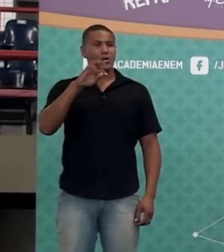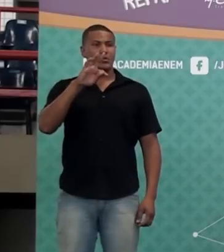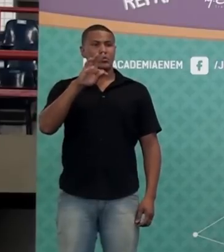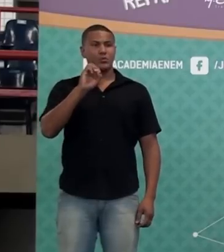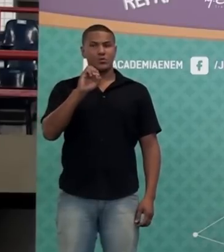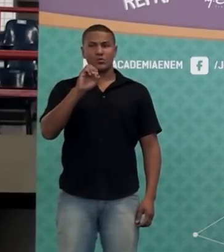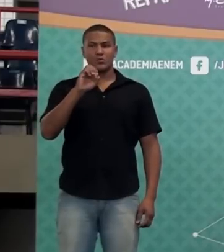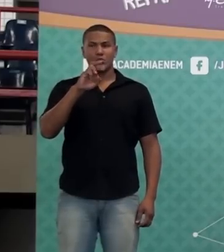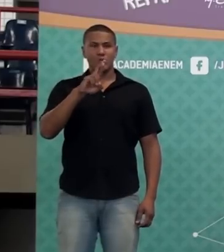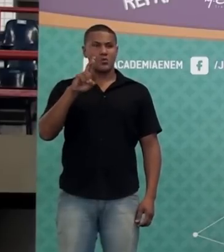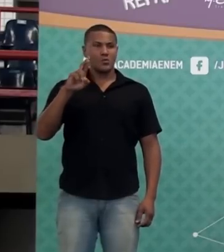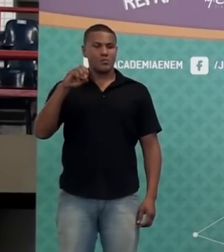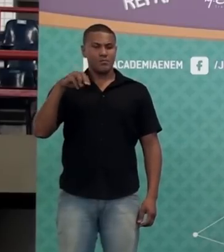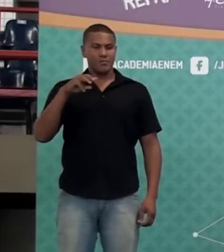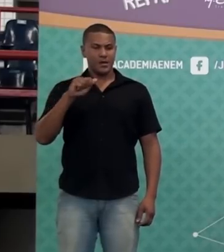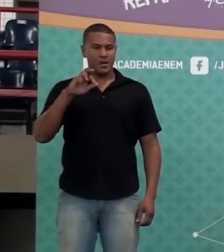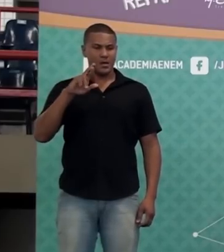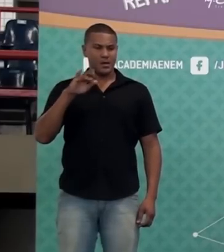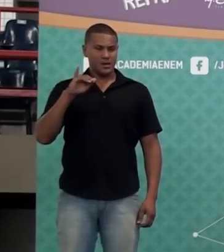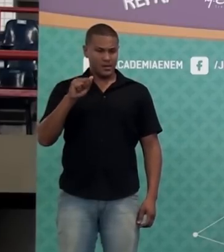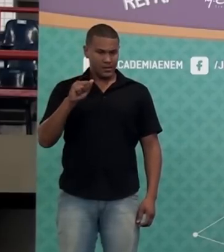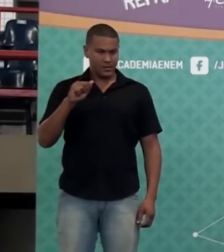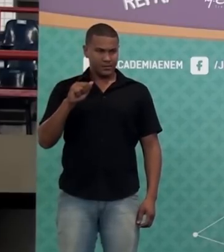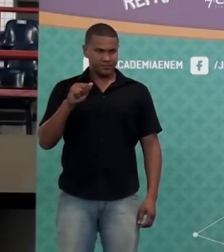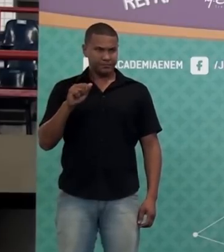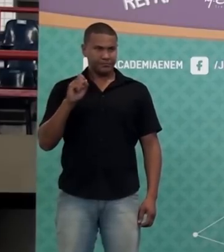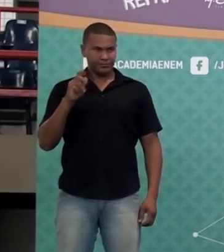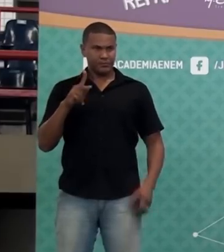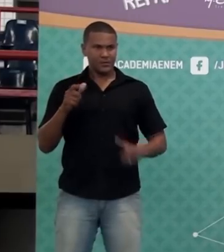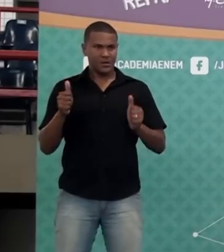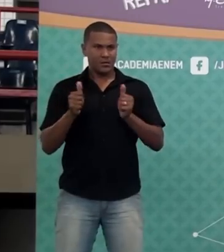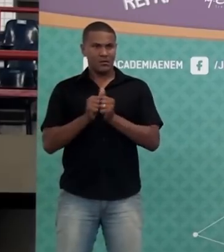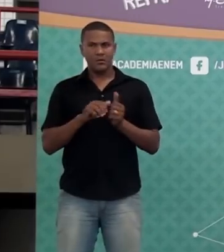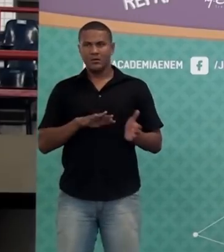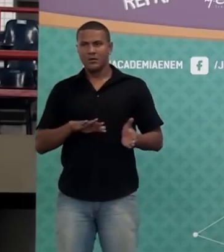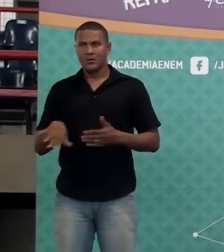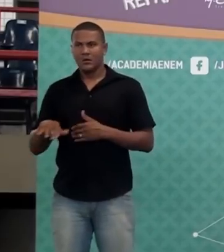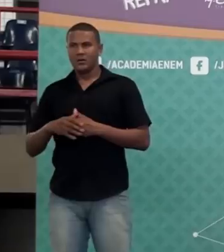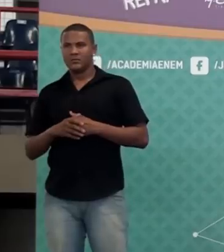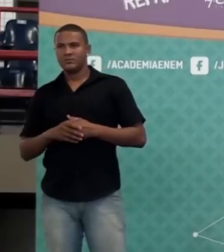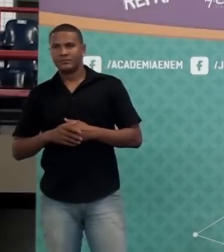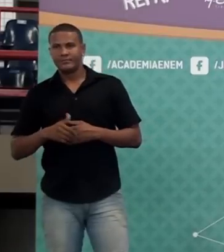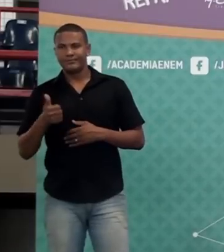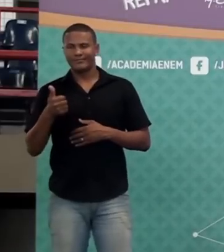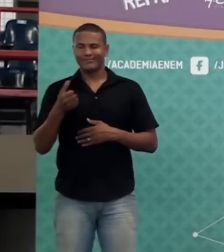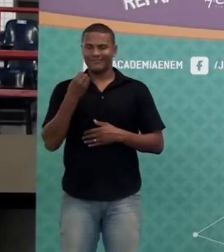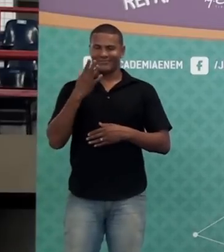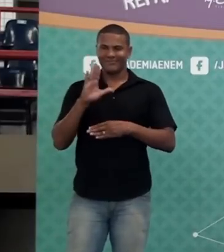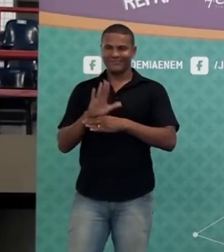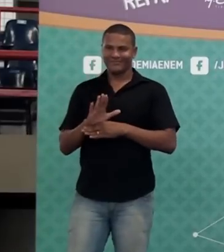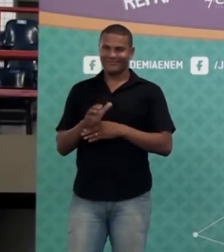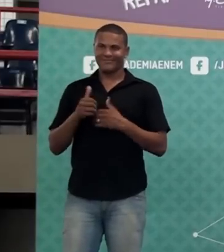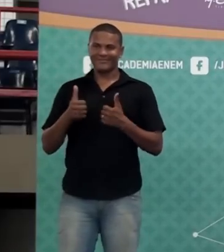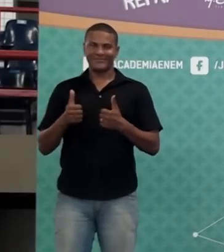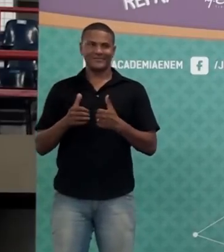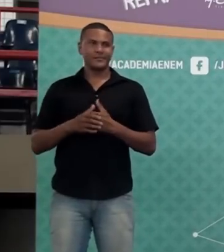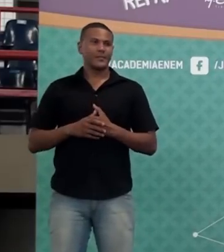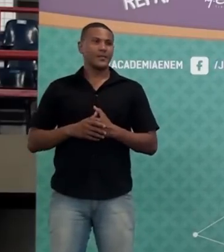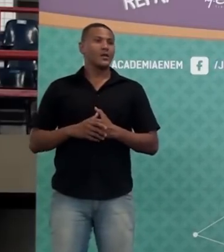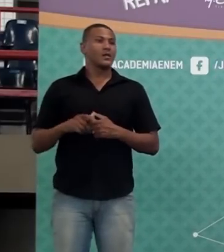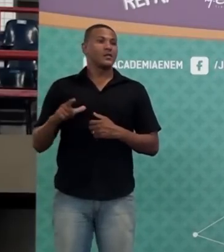romaria começa em S, tá? Outra palavra que eu não botei exemplo aí com o S. Se eu dissesse, ele